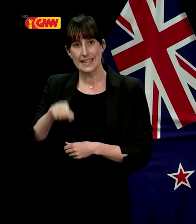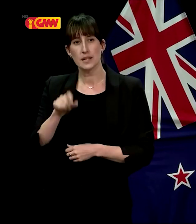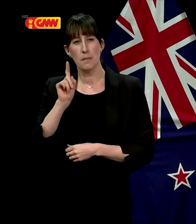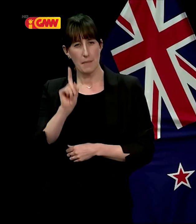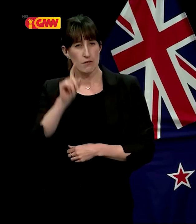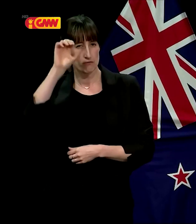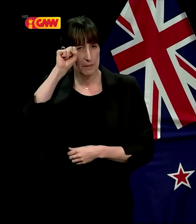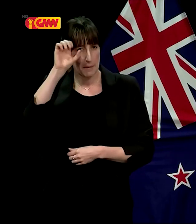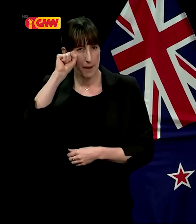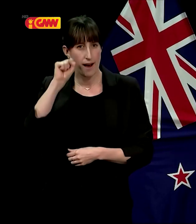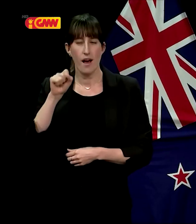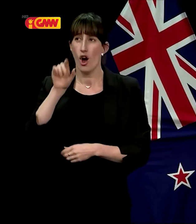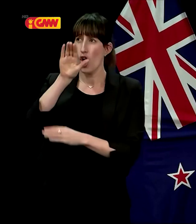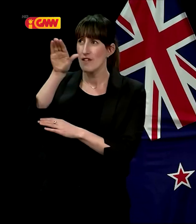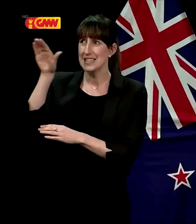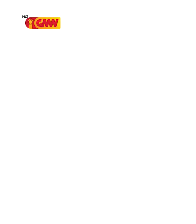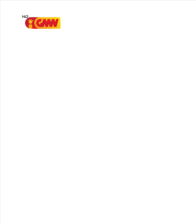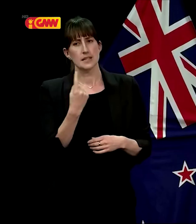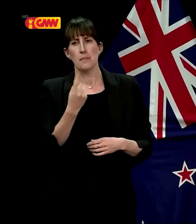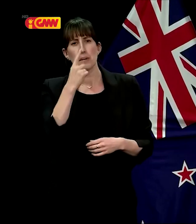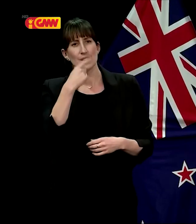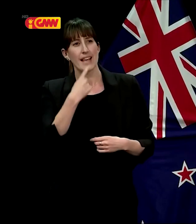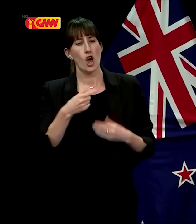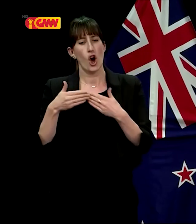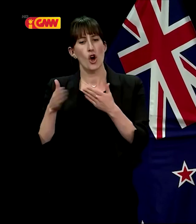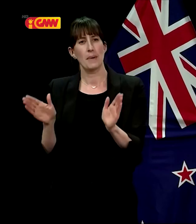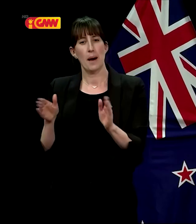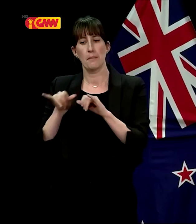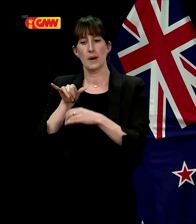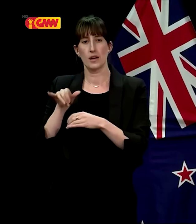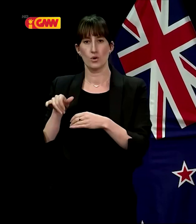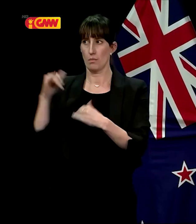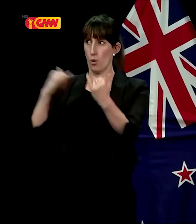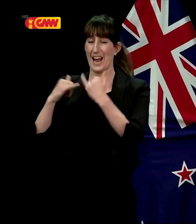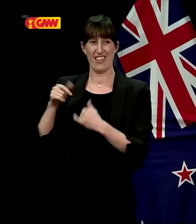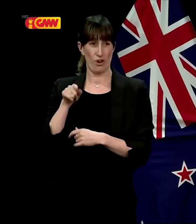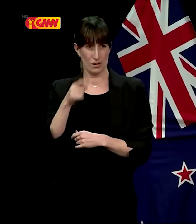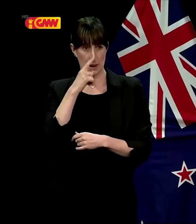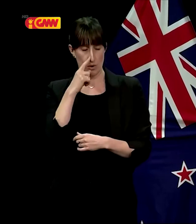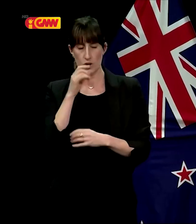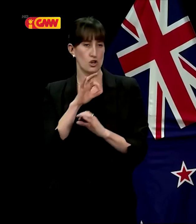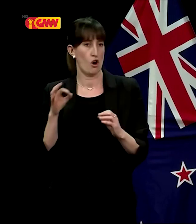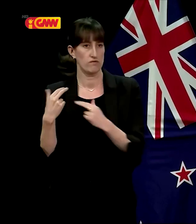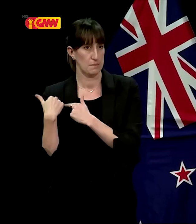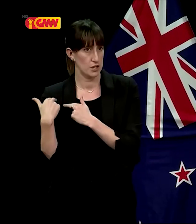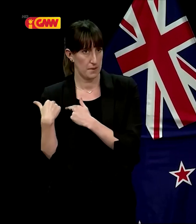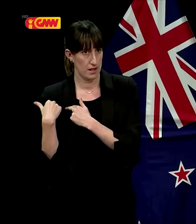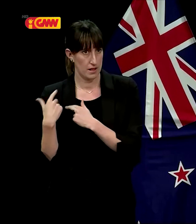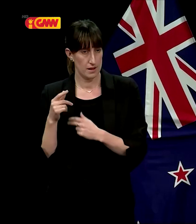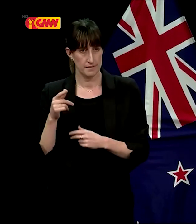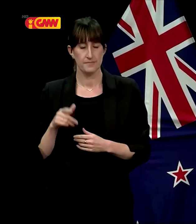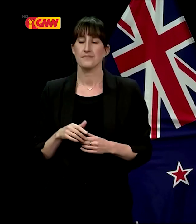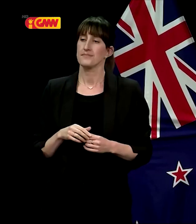of the spread of the virus in New Zealand in the first place. Chefe governo Nere afirma Nova Zelândia se usa plataforma virtual